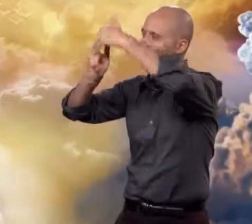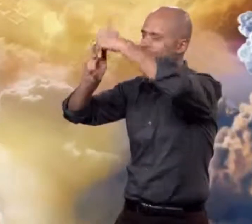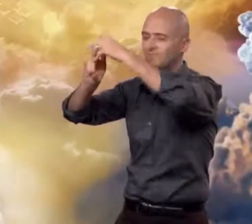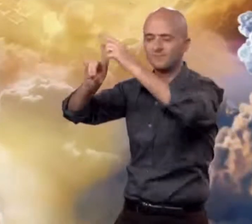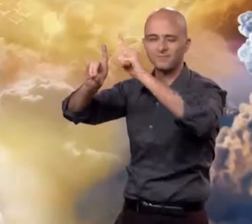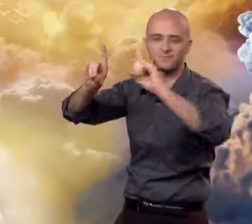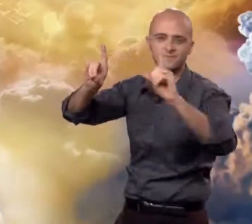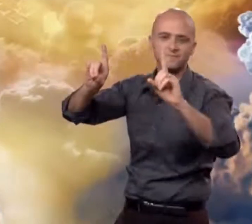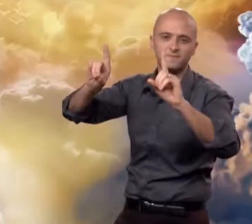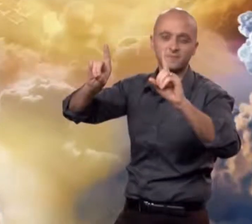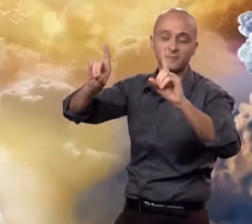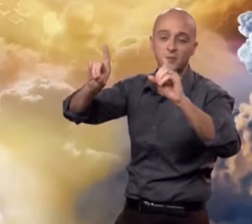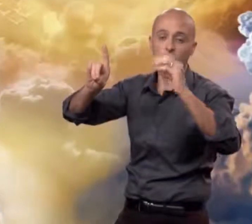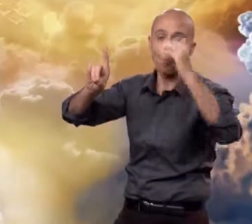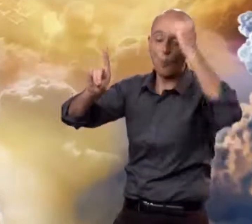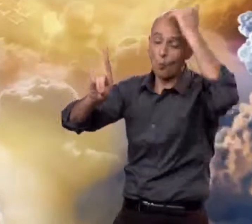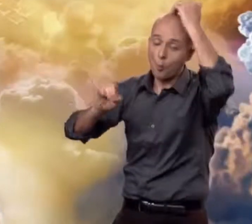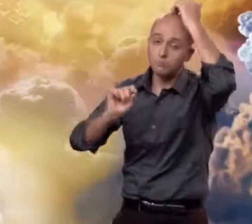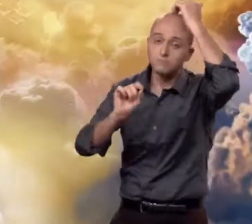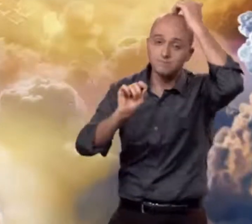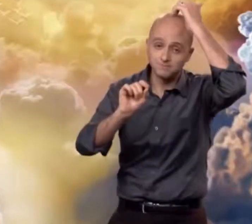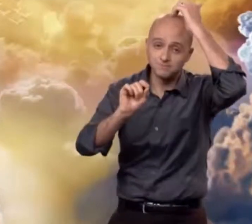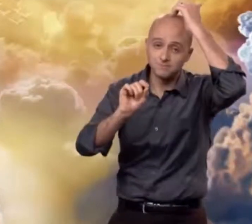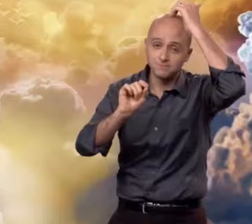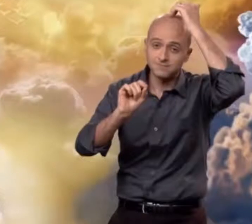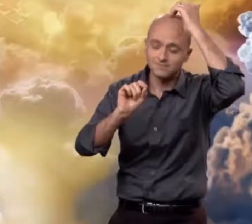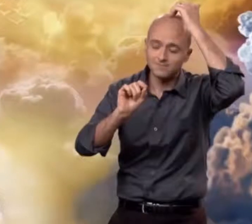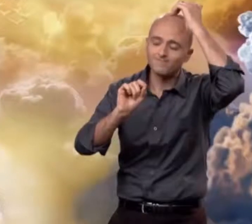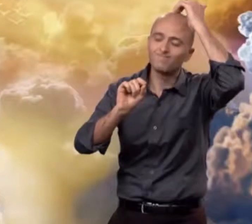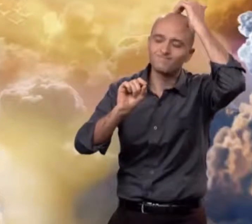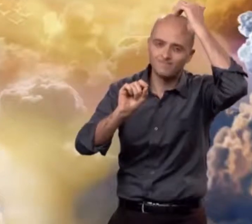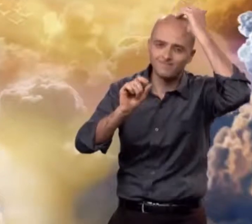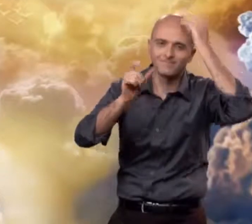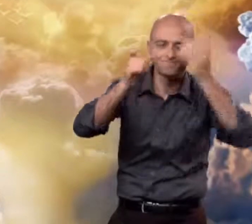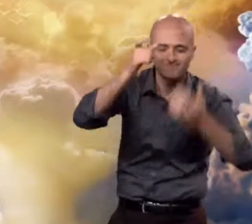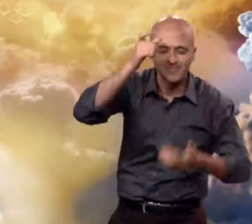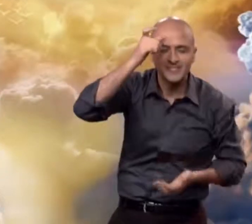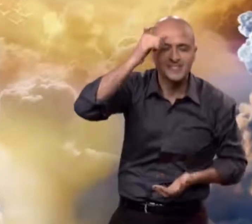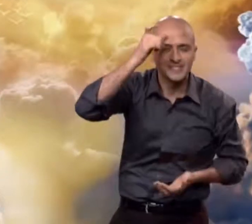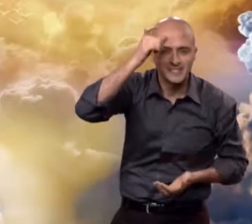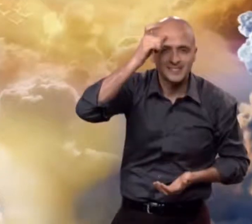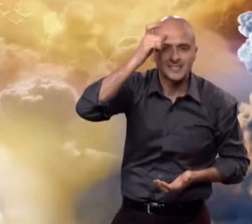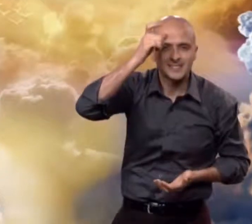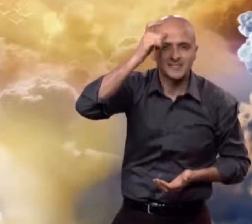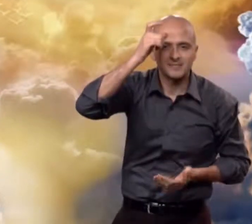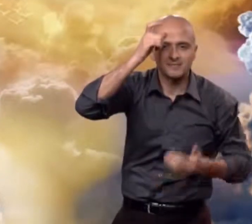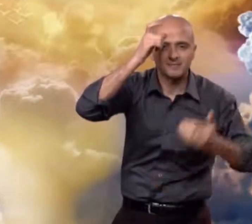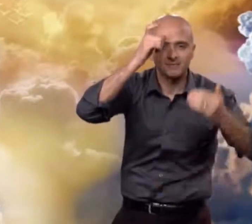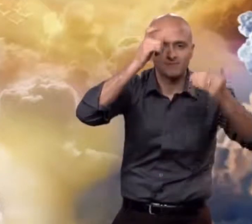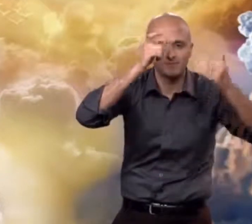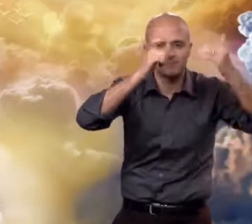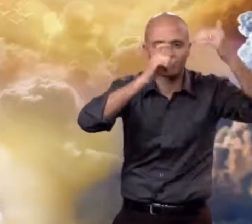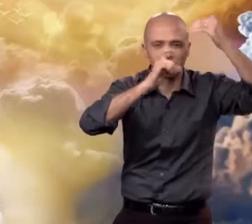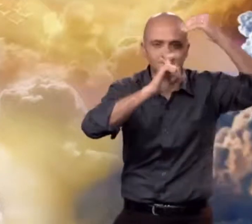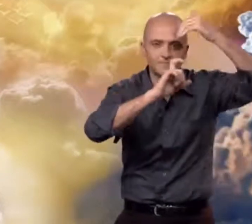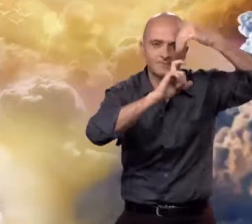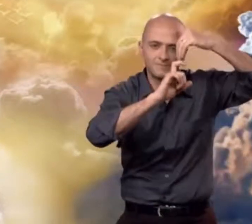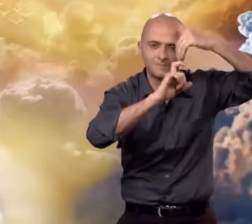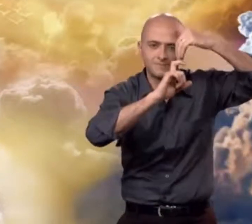os outros, ele próprio não a praticava e não fazia sacrifício algum. Na morte de Cristo foi visto que o governante